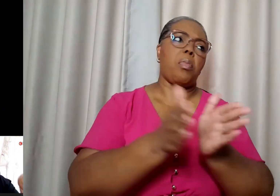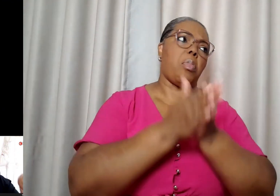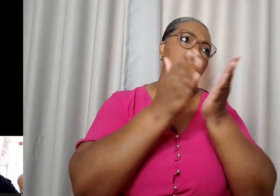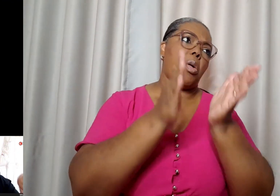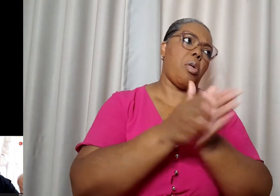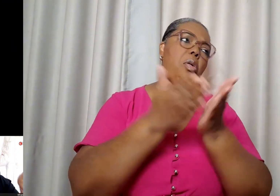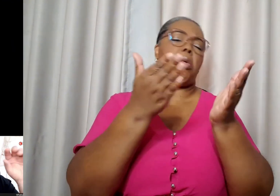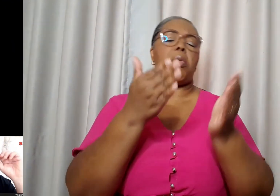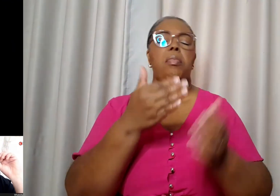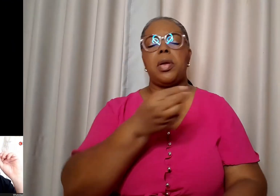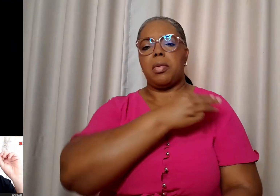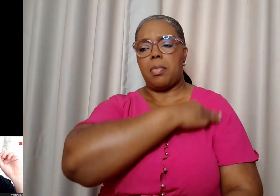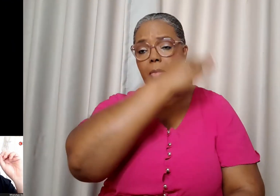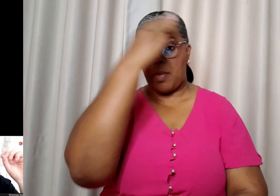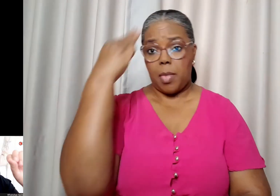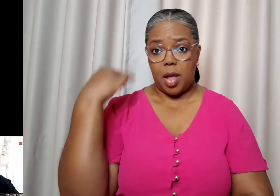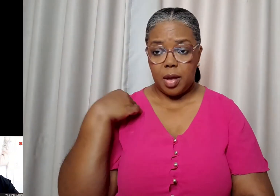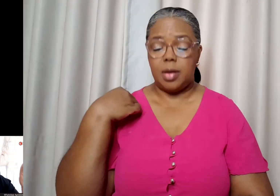verdade.